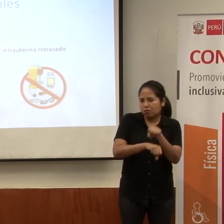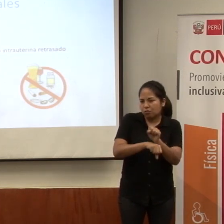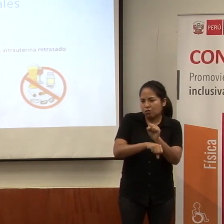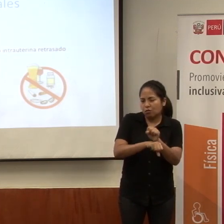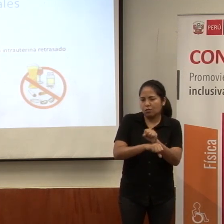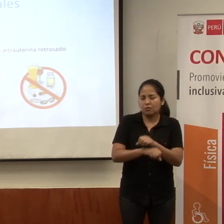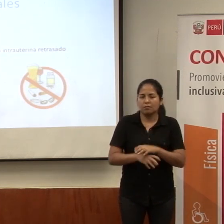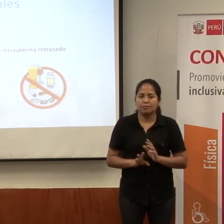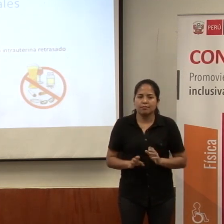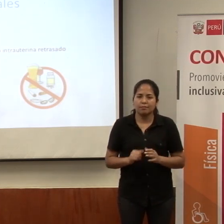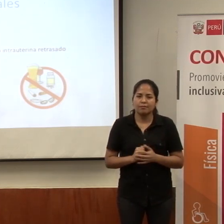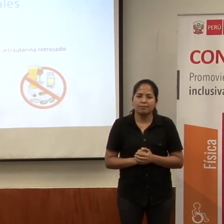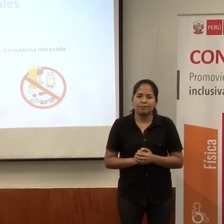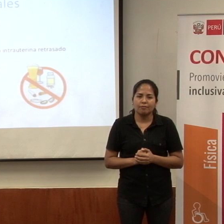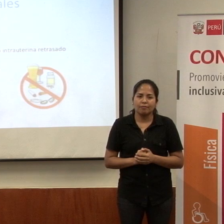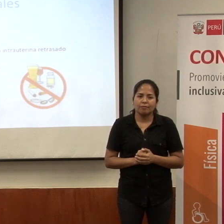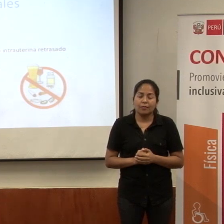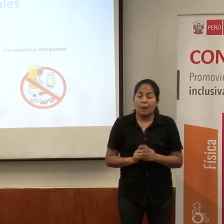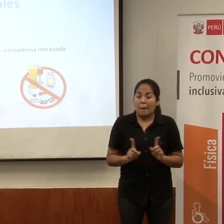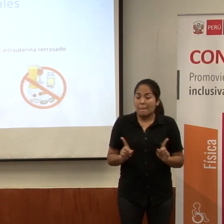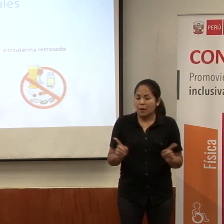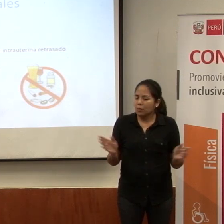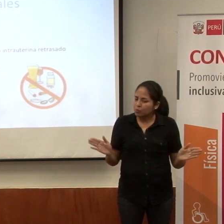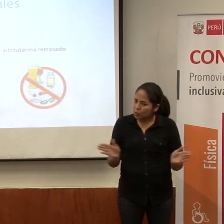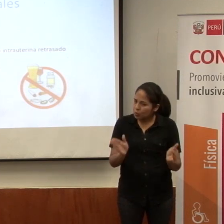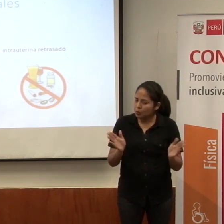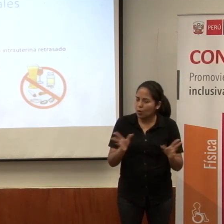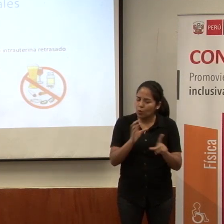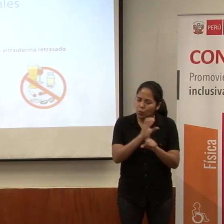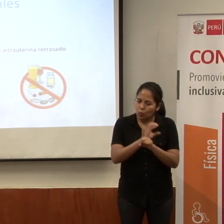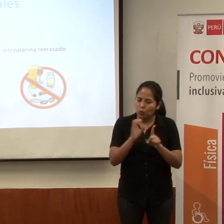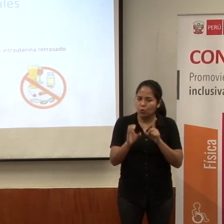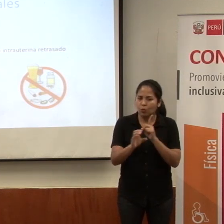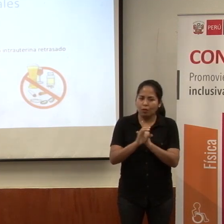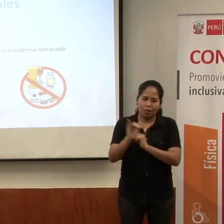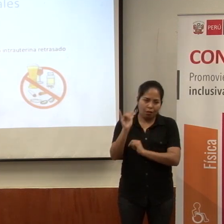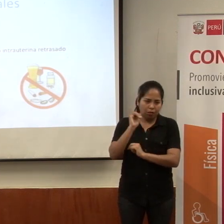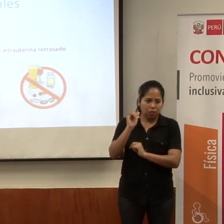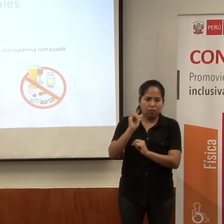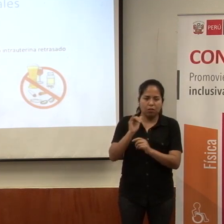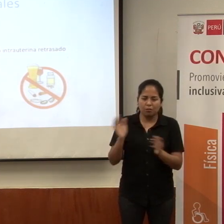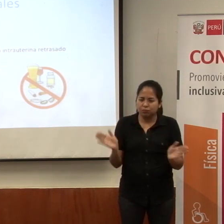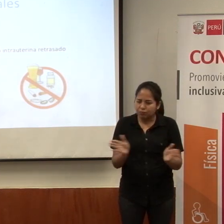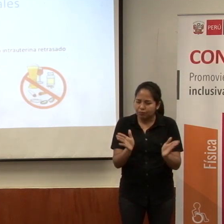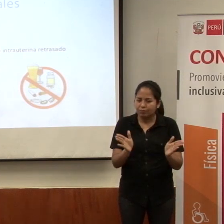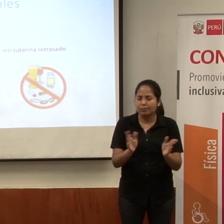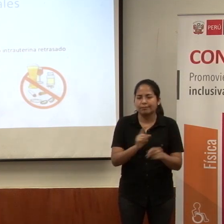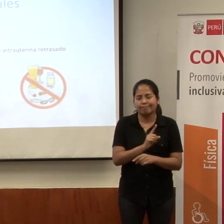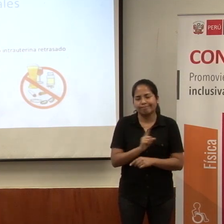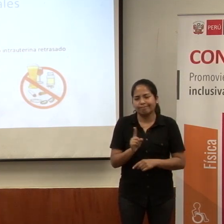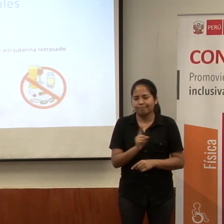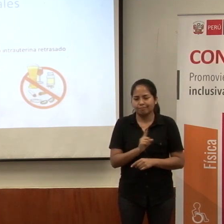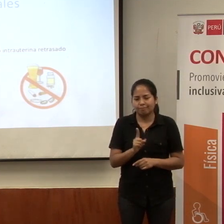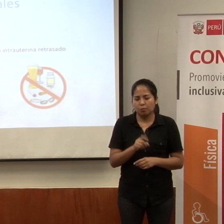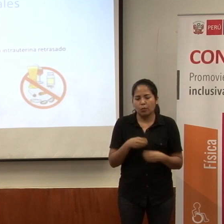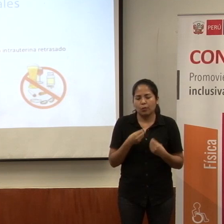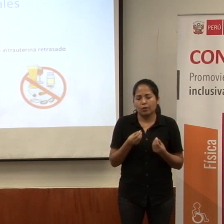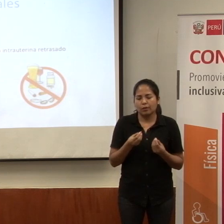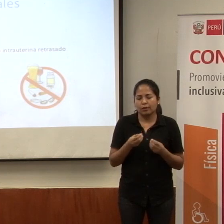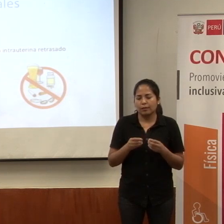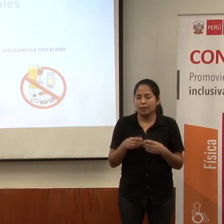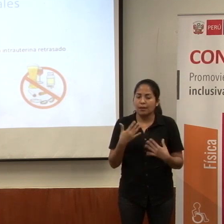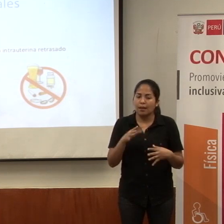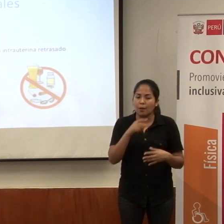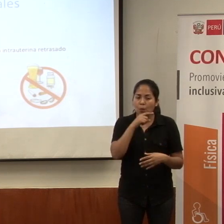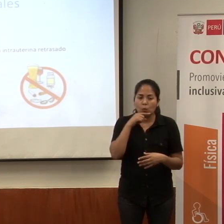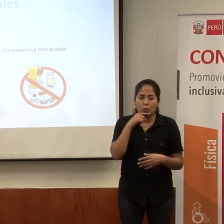mal, lo que creo es que no podemos seguir promoviendo una cultura alcohólica que cada vez incluye más a las